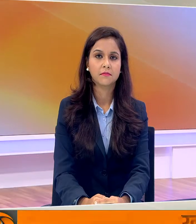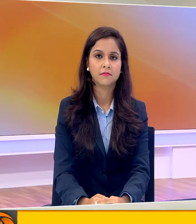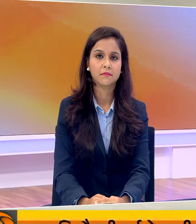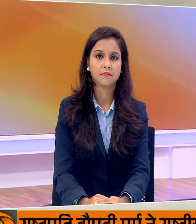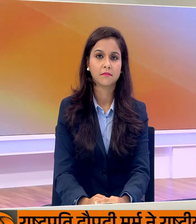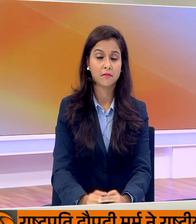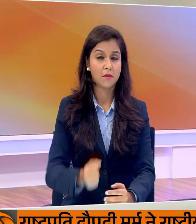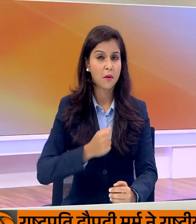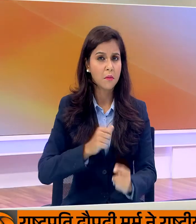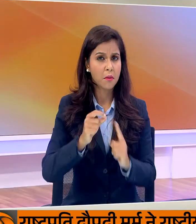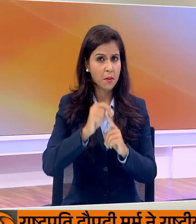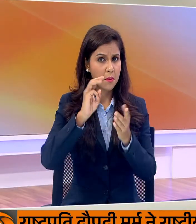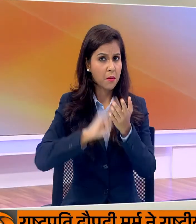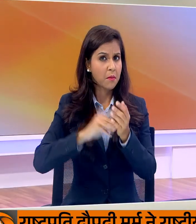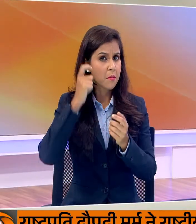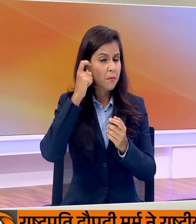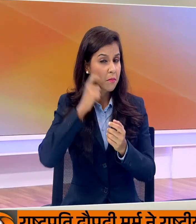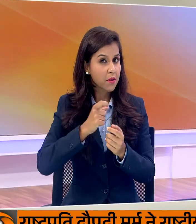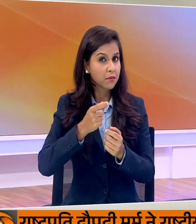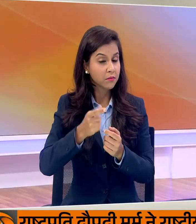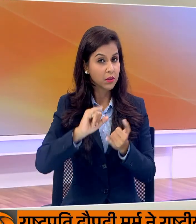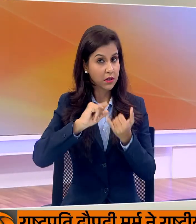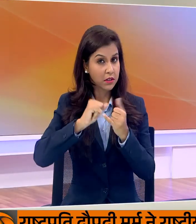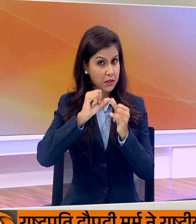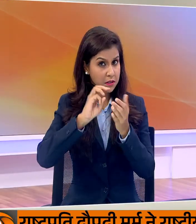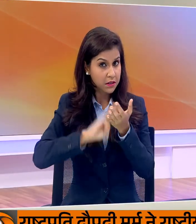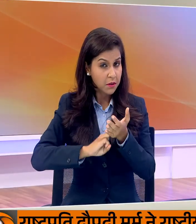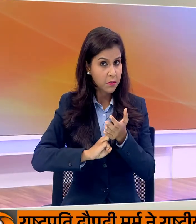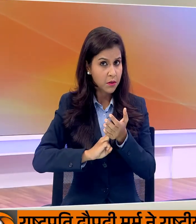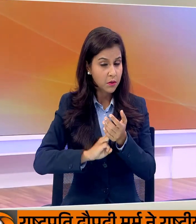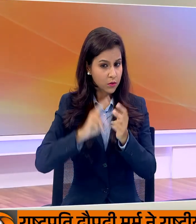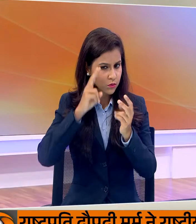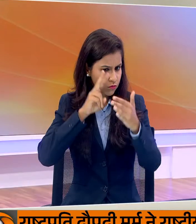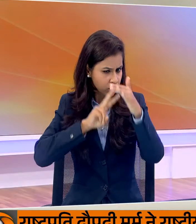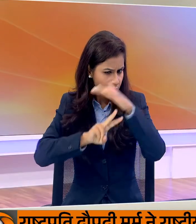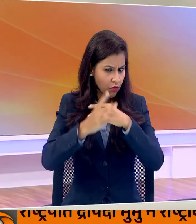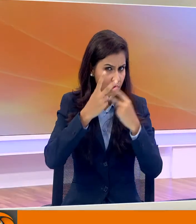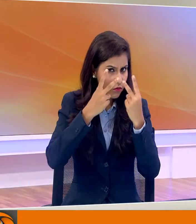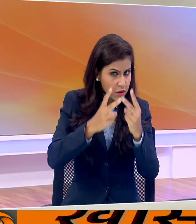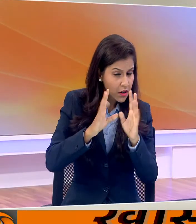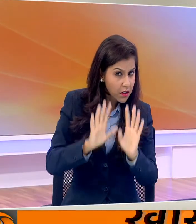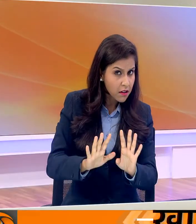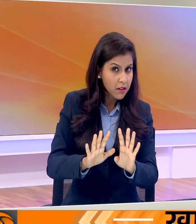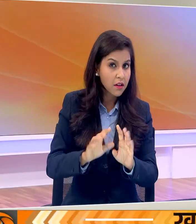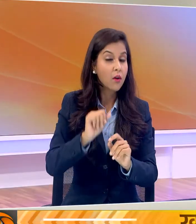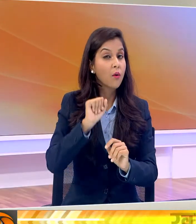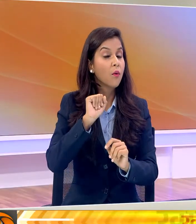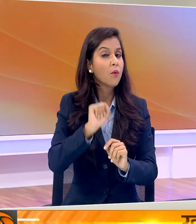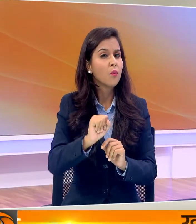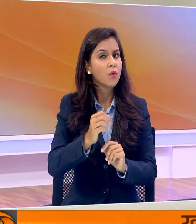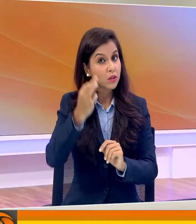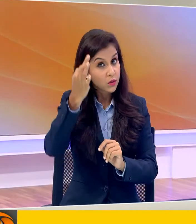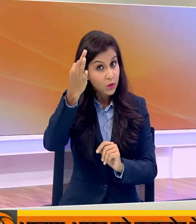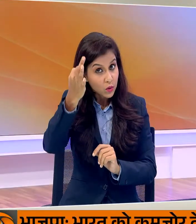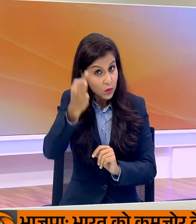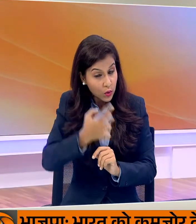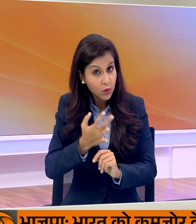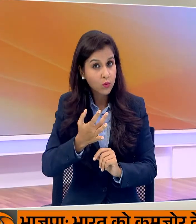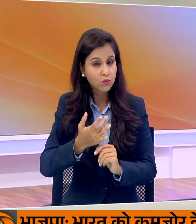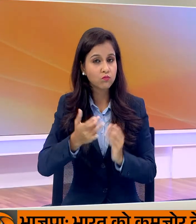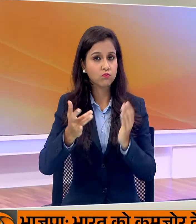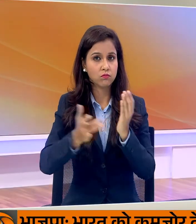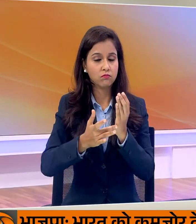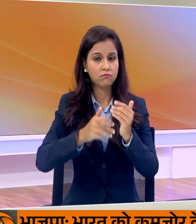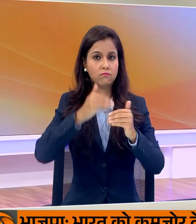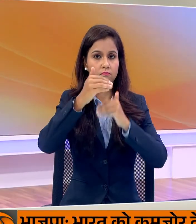हमारे प्रधानमंत्री श्री नरेंद्र मोदी जी का सेमीकंडक्टर के लिए जो विजन है, वो विजन एक नई इंडस्ट्री बनाने का